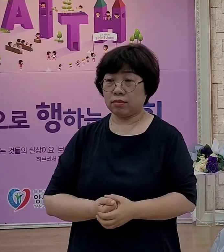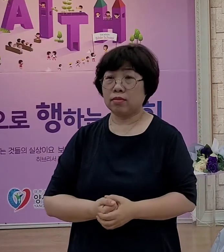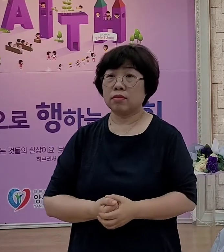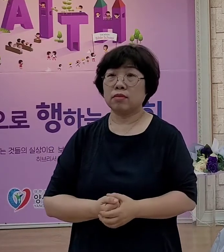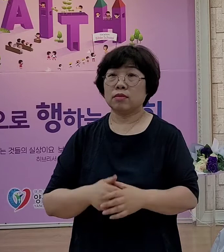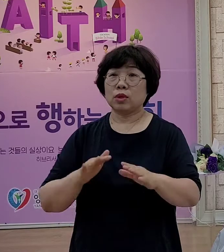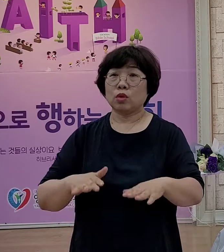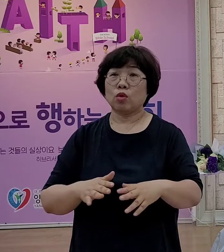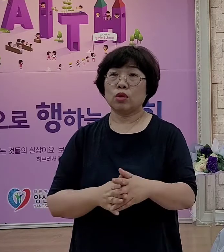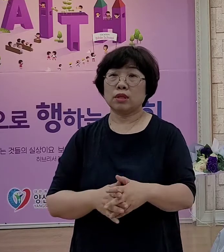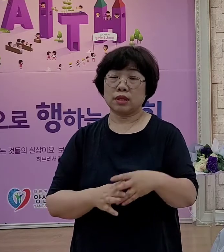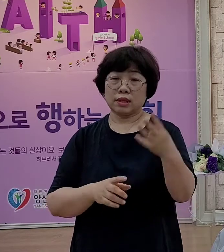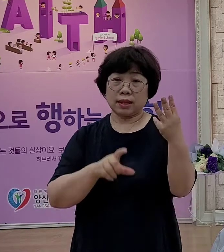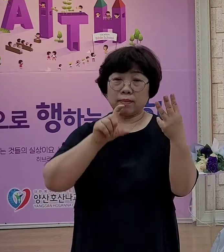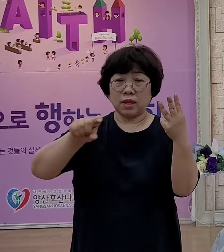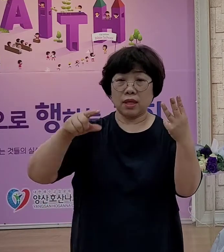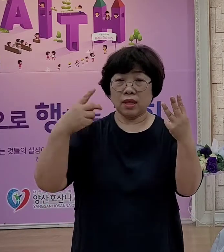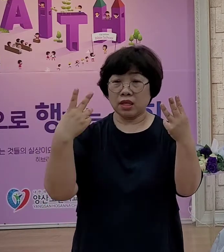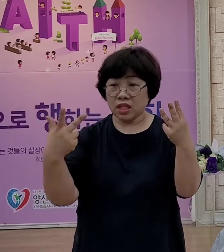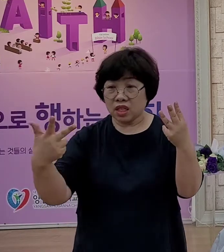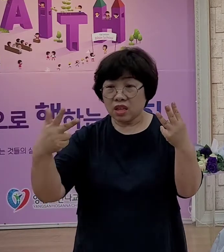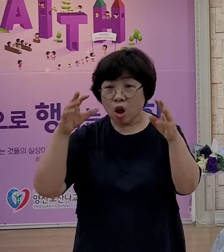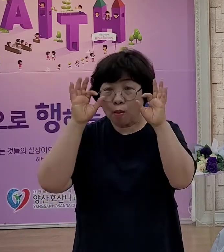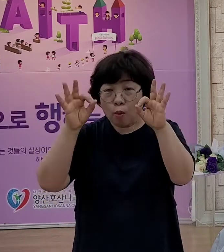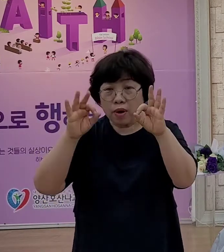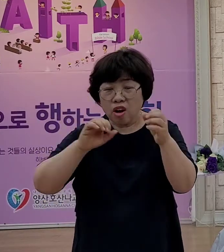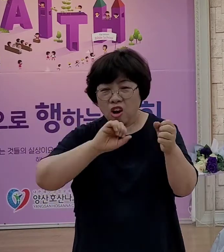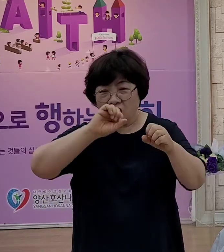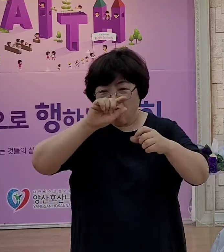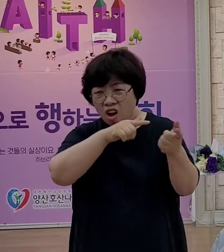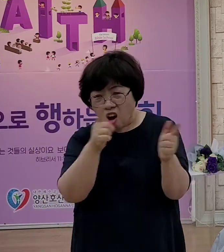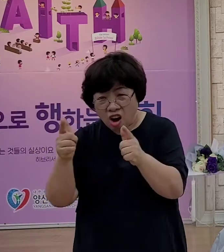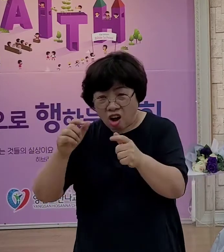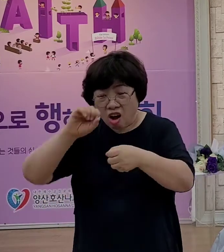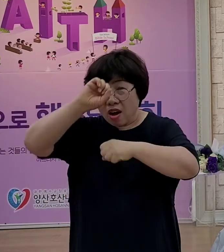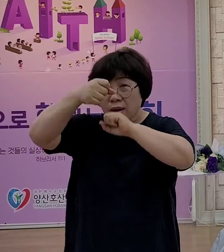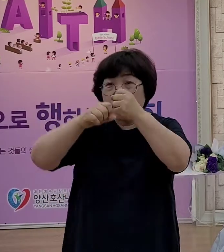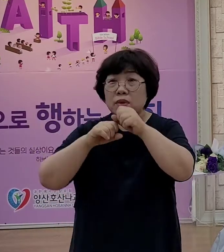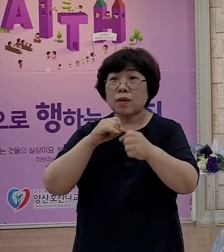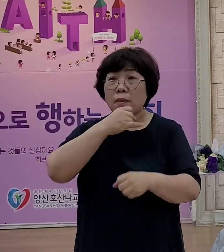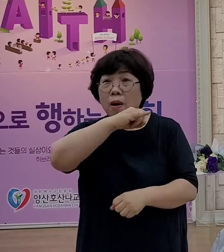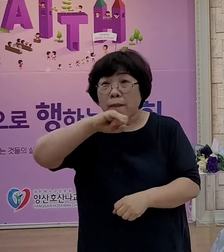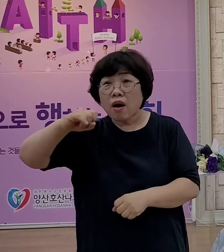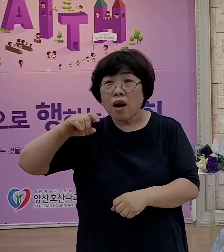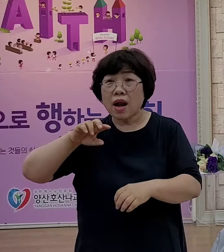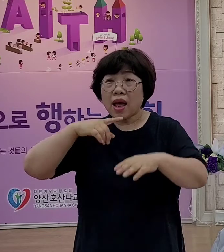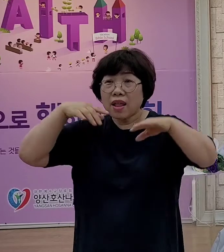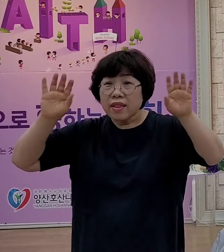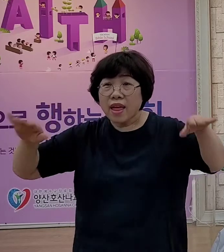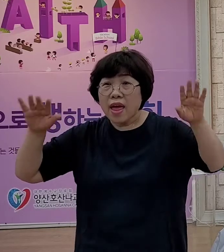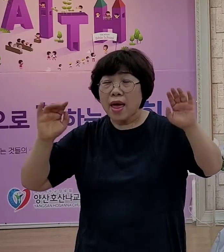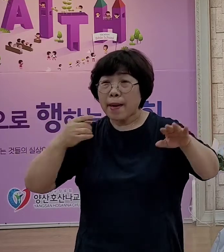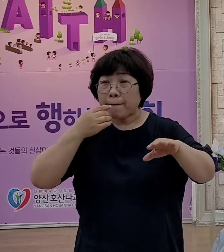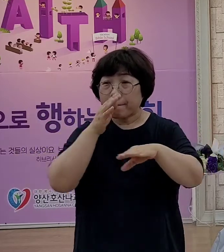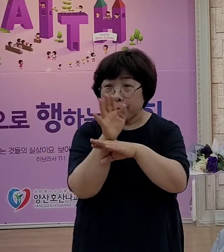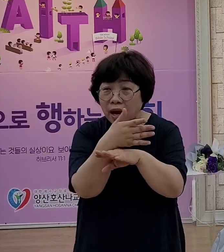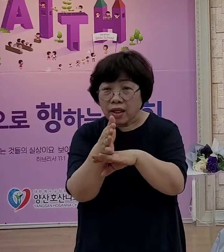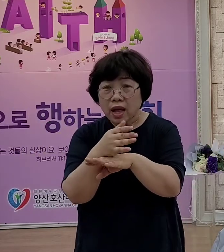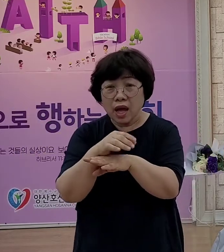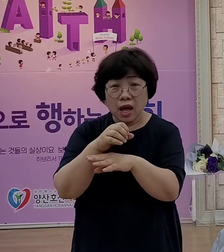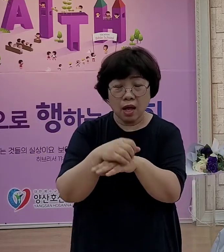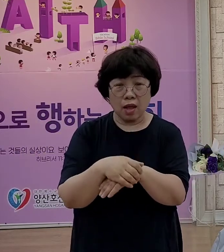보시면 여러 종류의 짐승과 새와 벌레와 바다의 생물까지 다 길들일 수